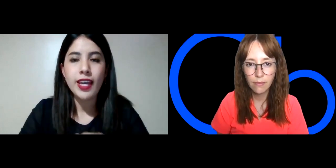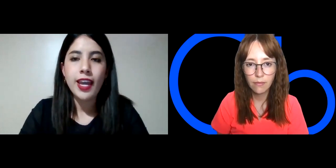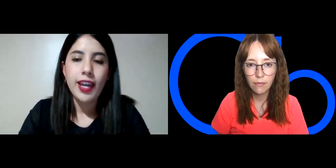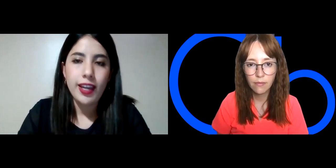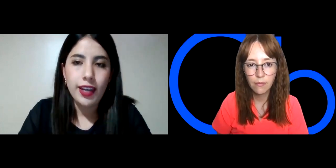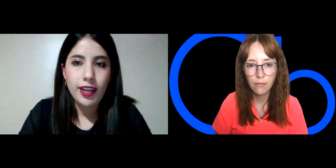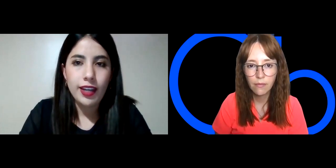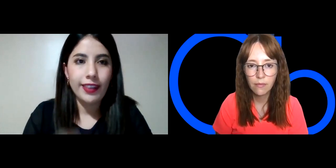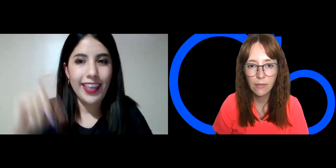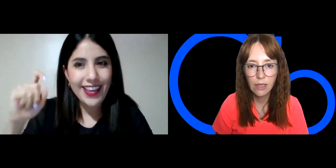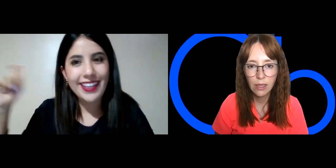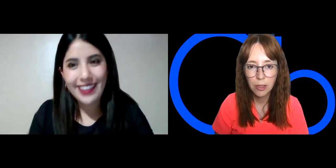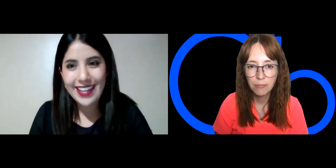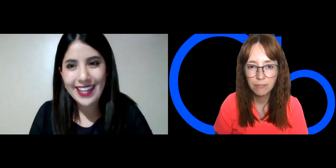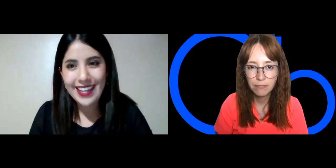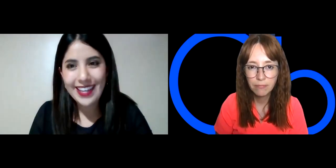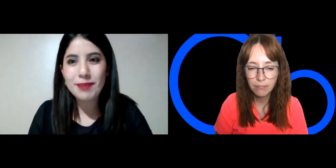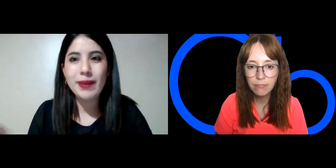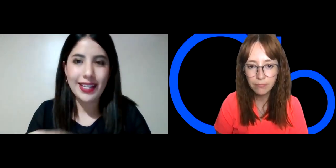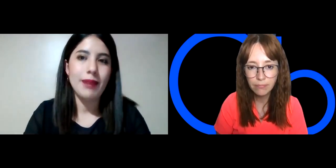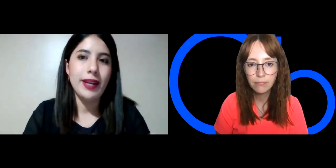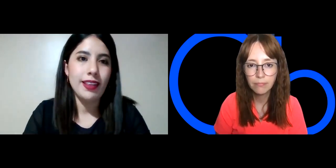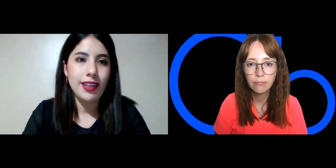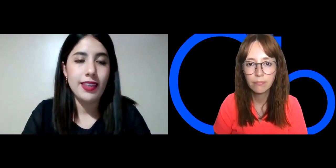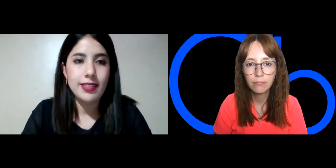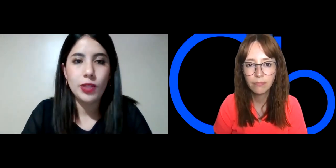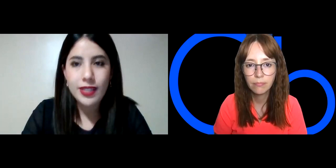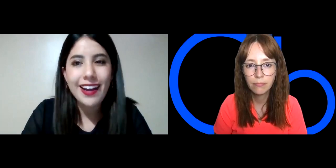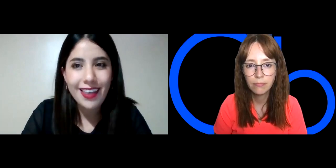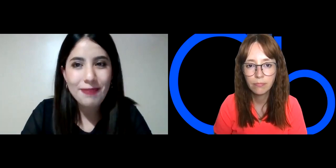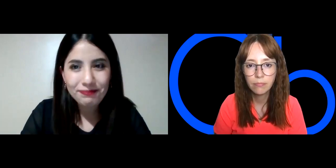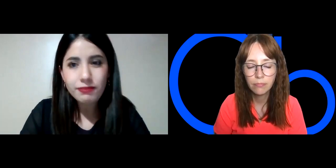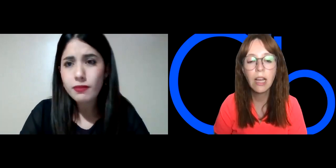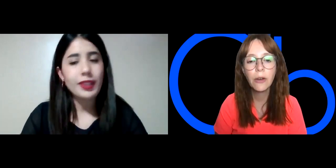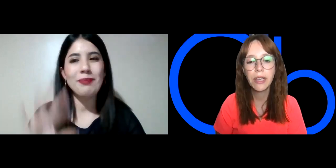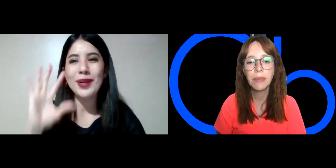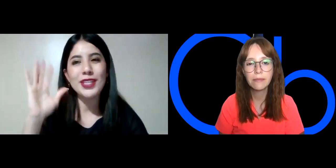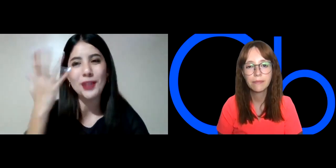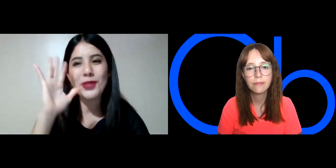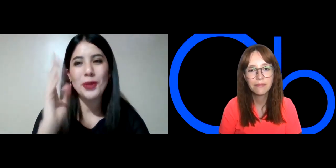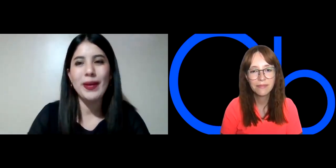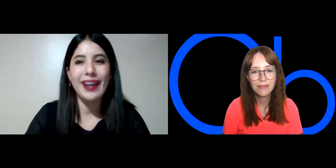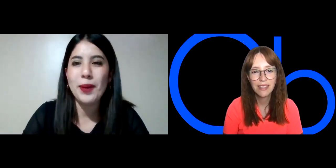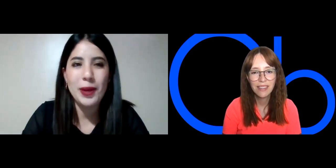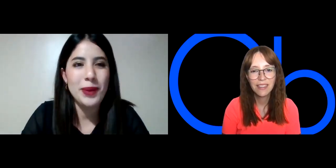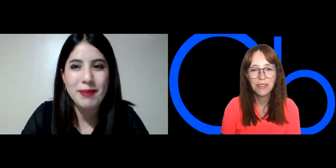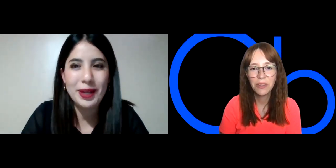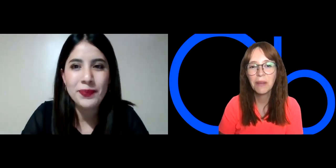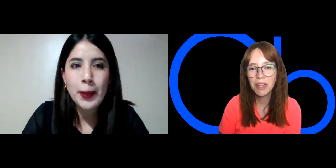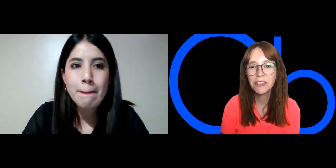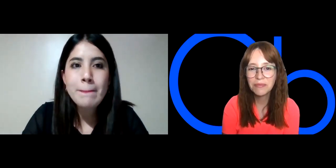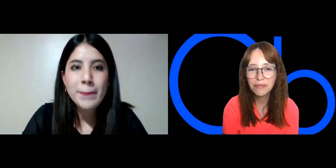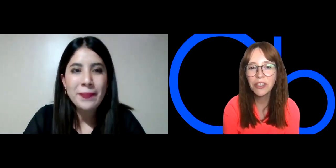aprendernos de 10 en 10 para saber decir nuestra edad. ah, ok. Pero sí solo se ocupa igual una